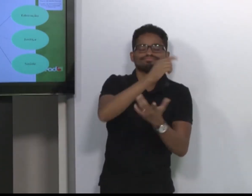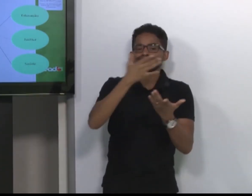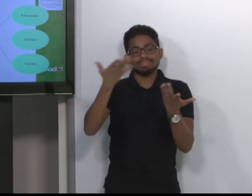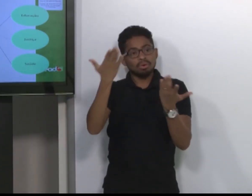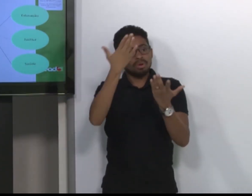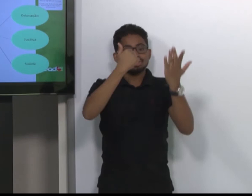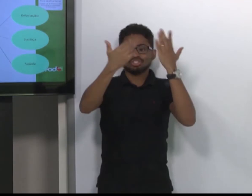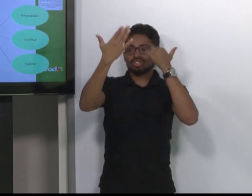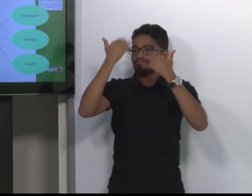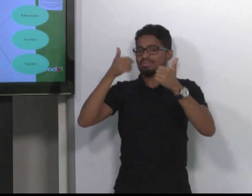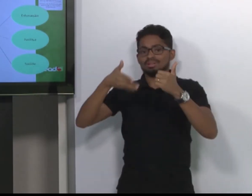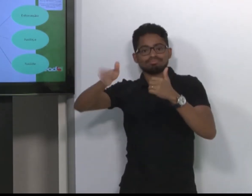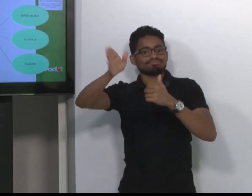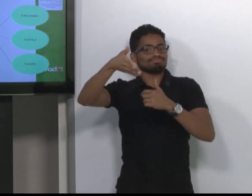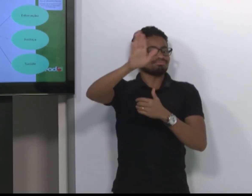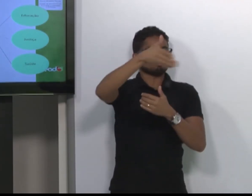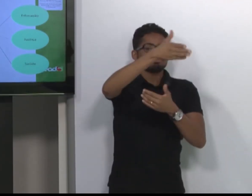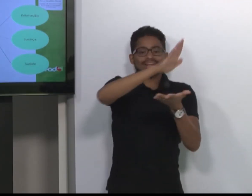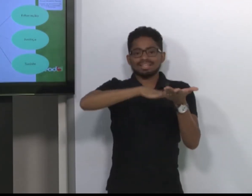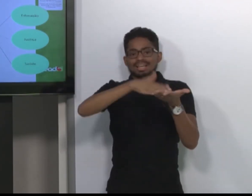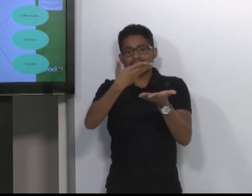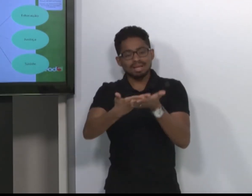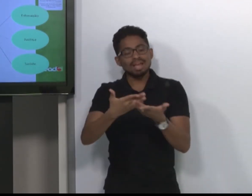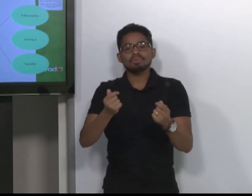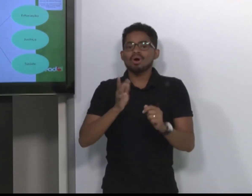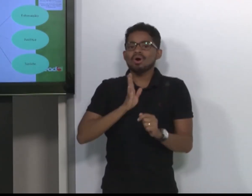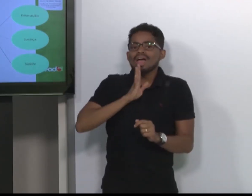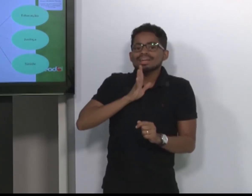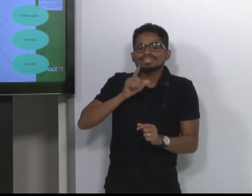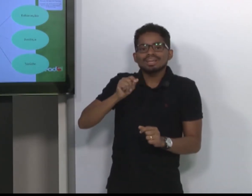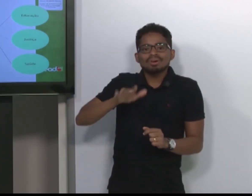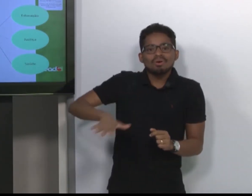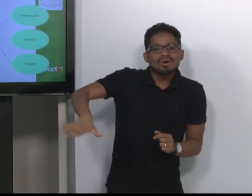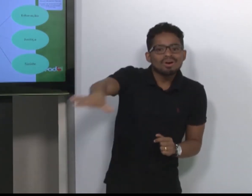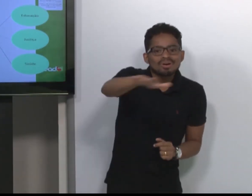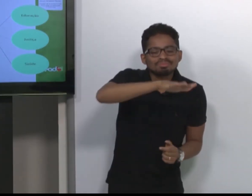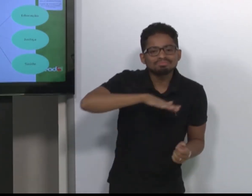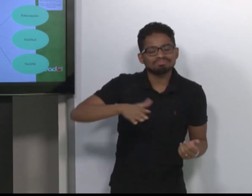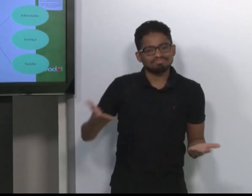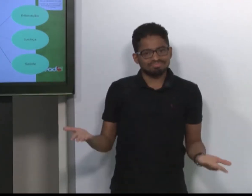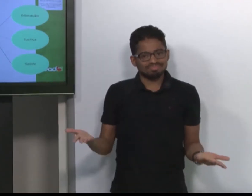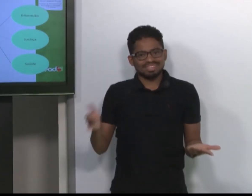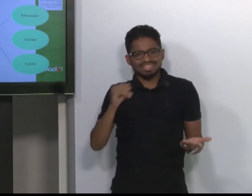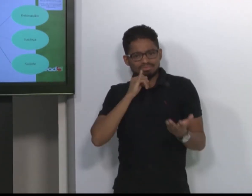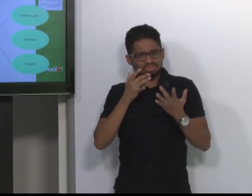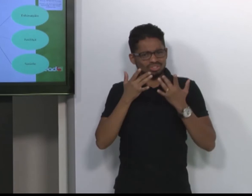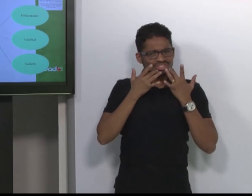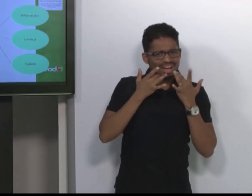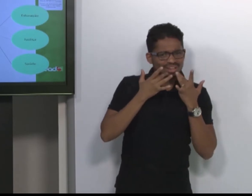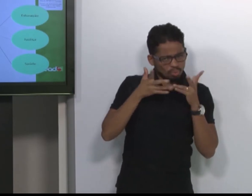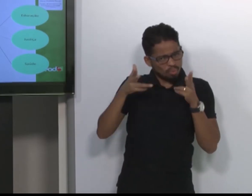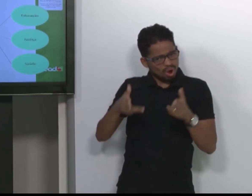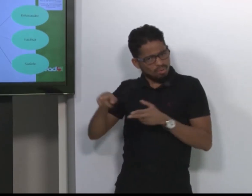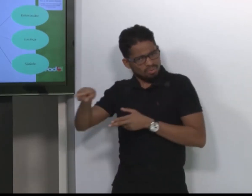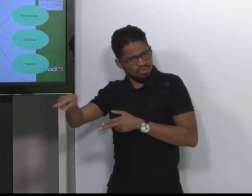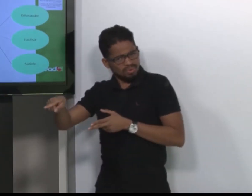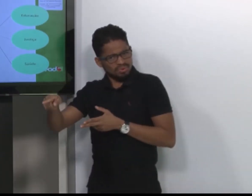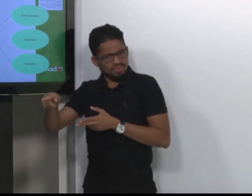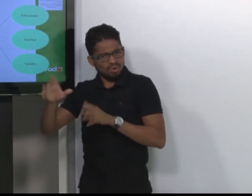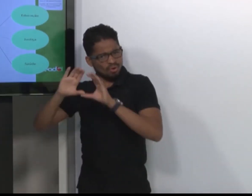Então, hoje, o intérprete ele é solicitado para esses eventos. A interpretação no teatro